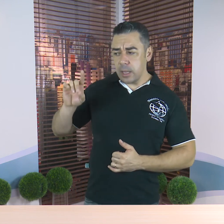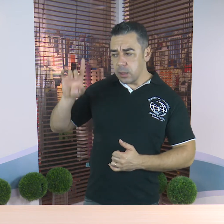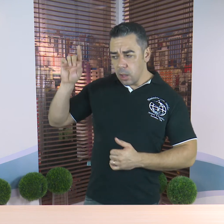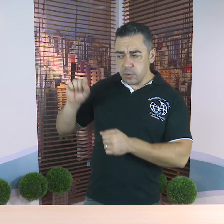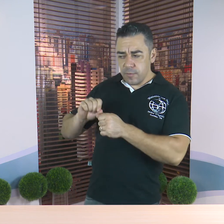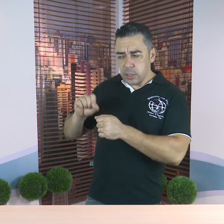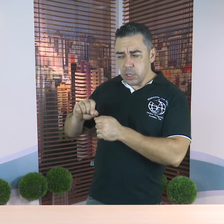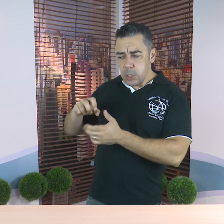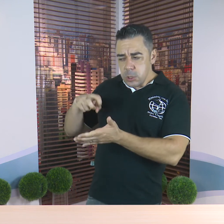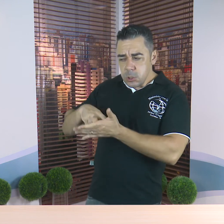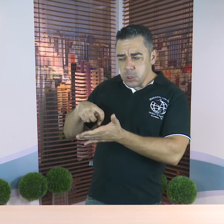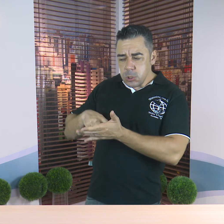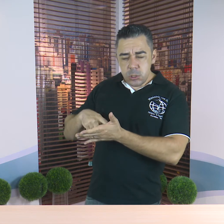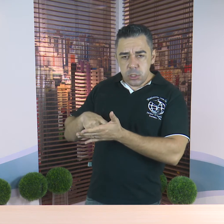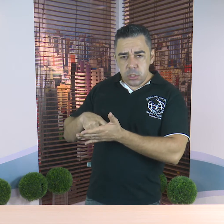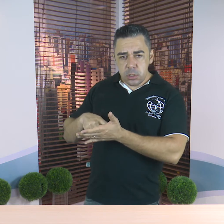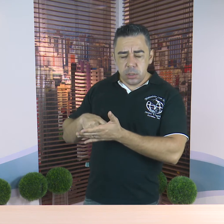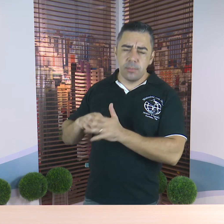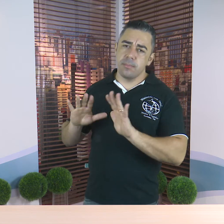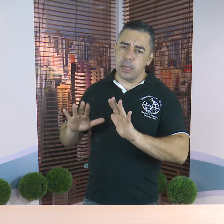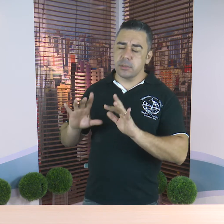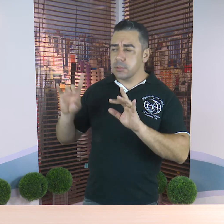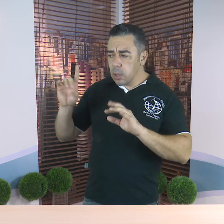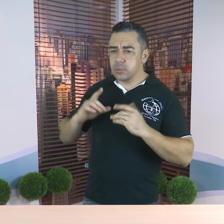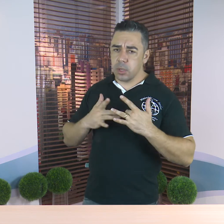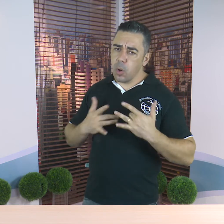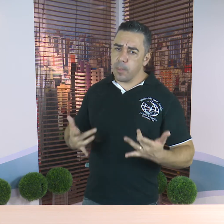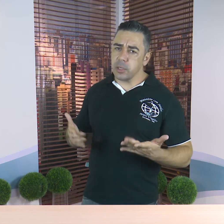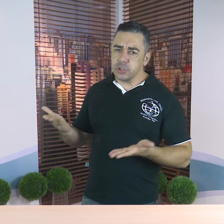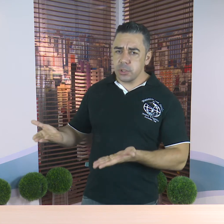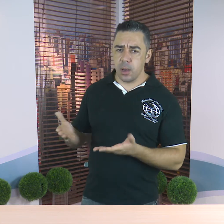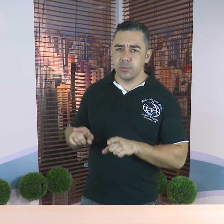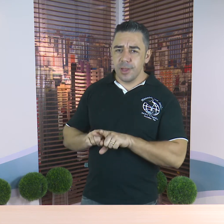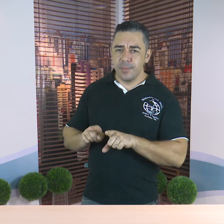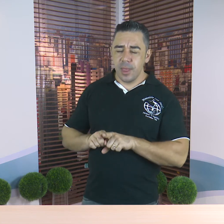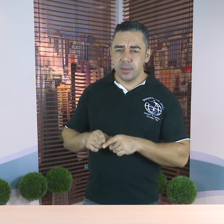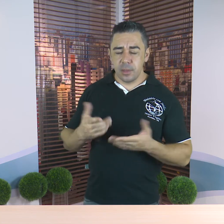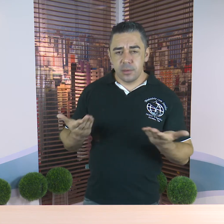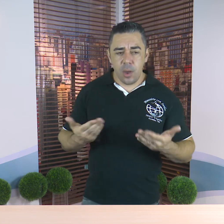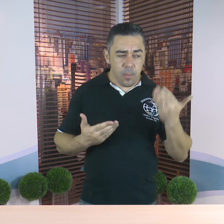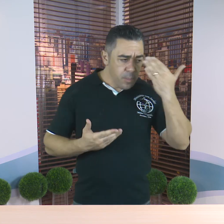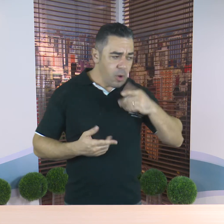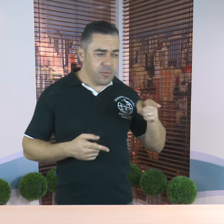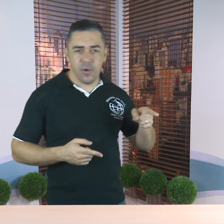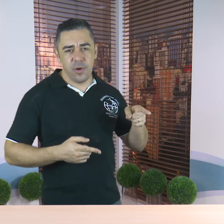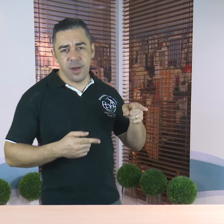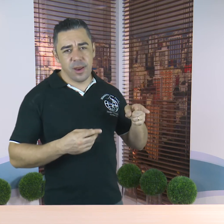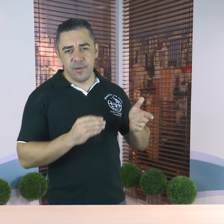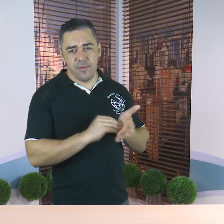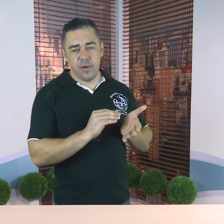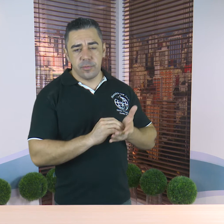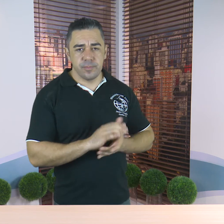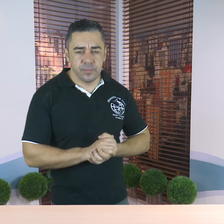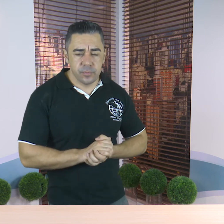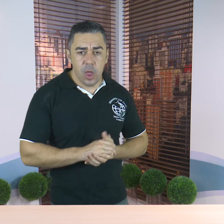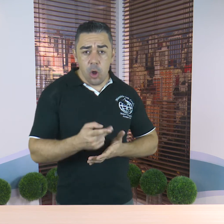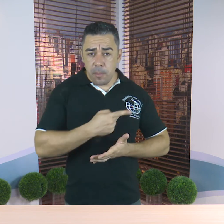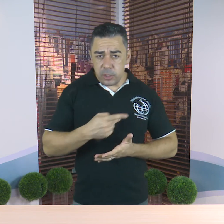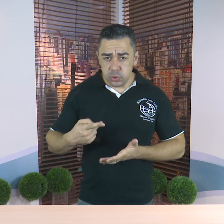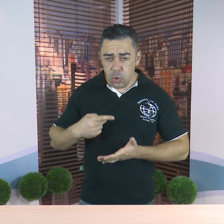em conta a sua compaixão, provou ser ineficaz. O pastor José Gonçalves nos mostra que Jó,